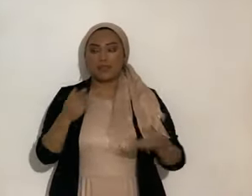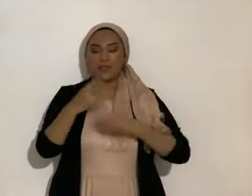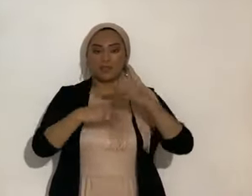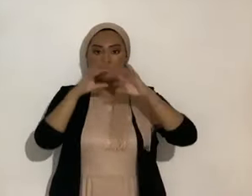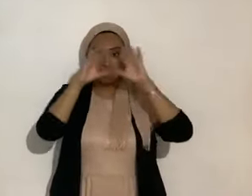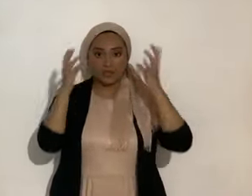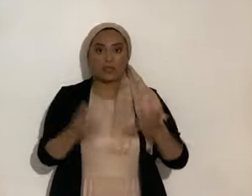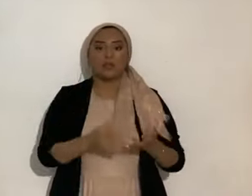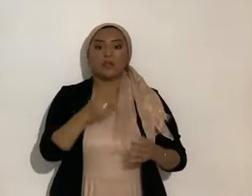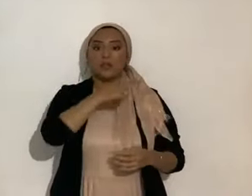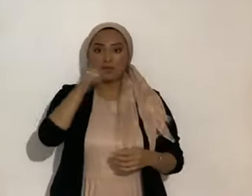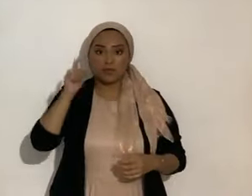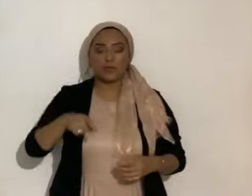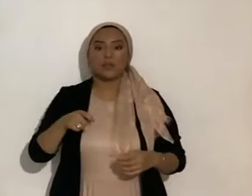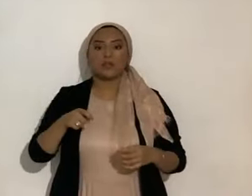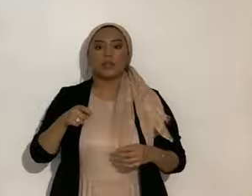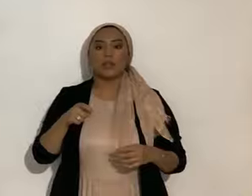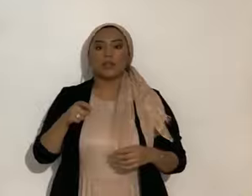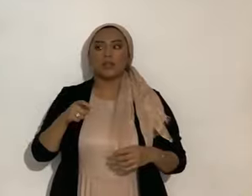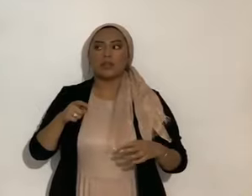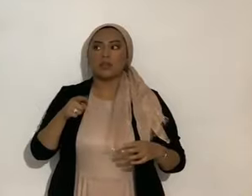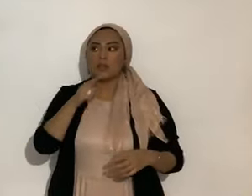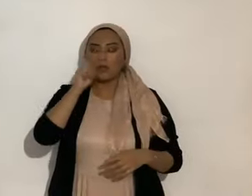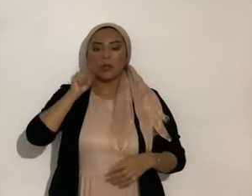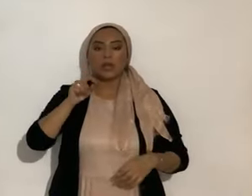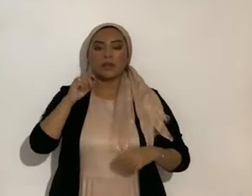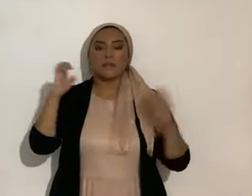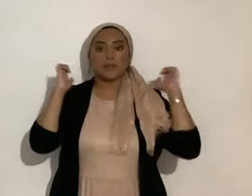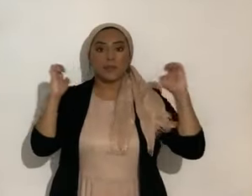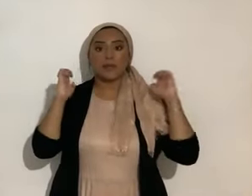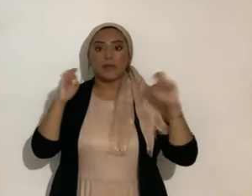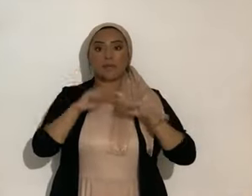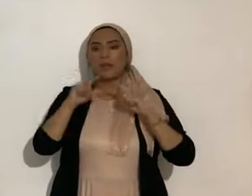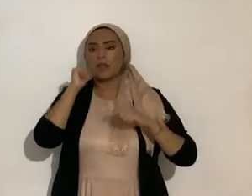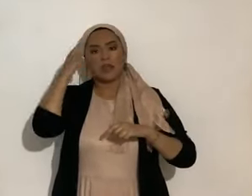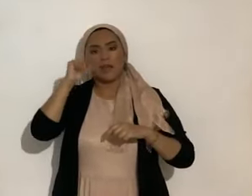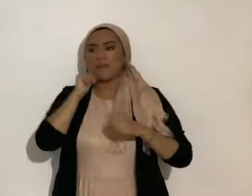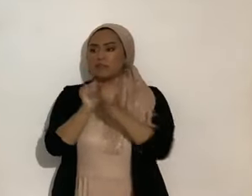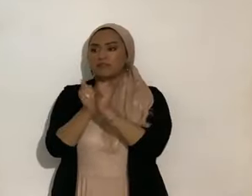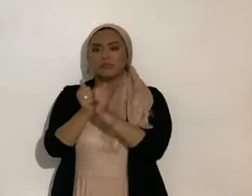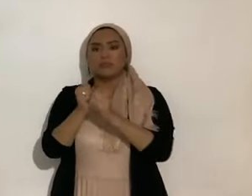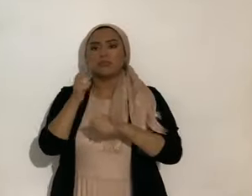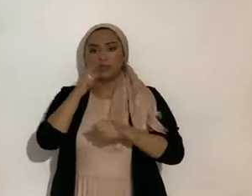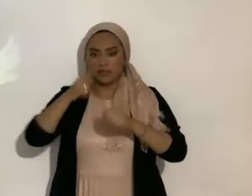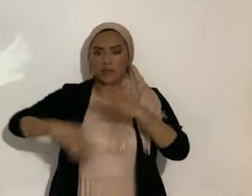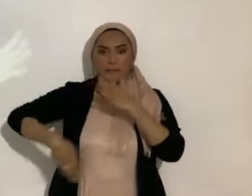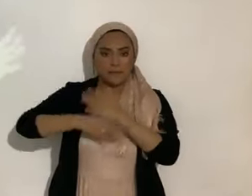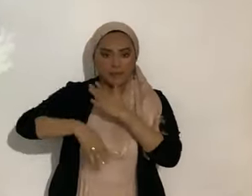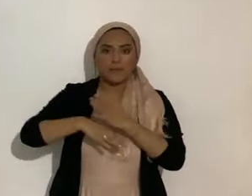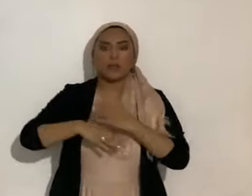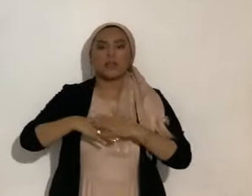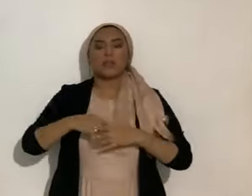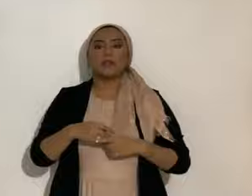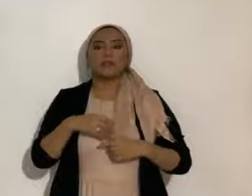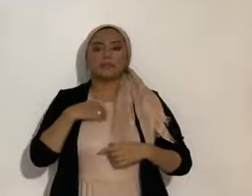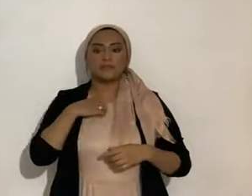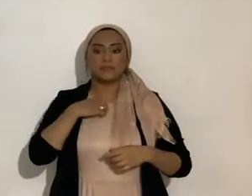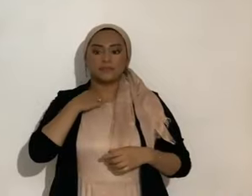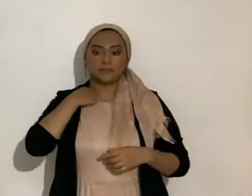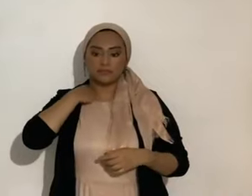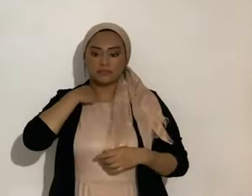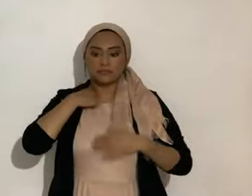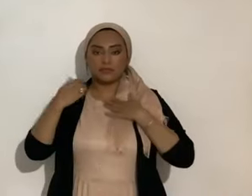mundial, tienen que hacer deporte, pero no para competir. Todo lo que sea fútbol, voleibol, aparte que tiene una historia muy fea,